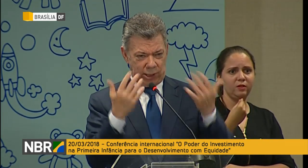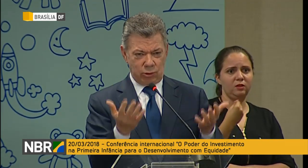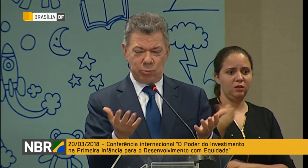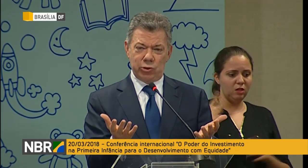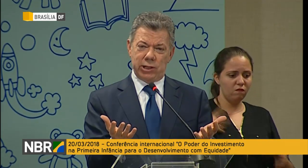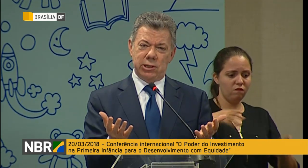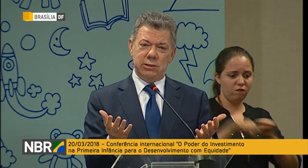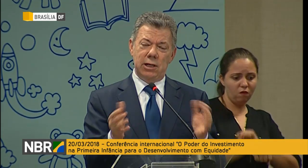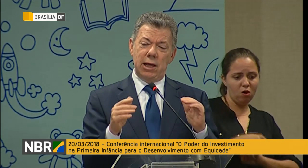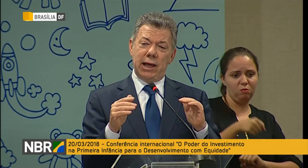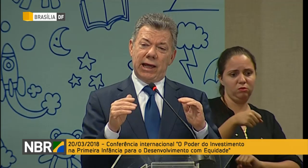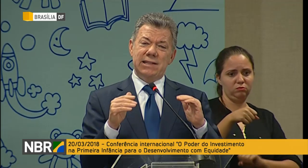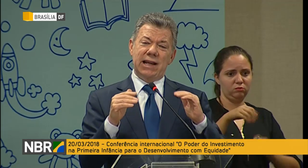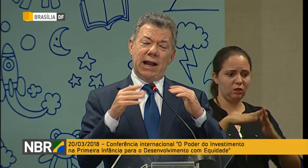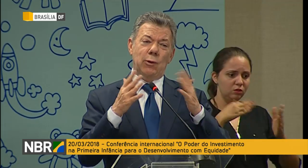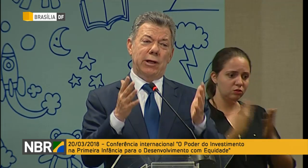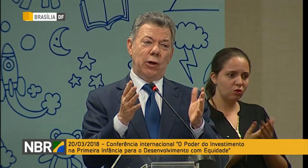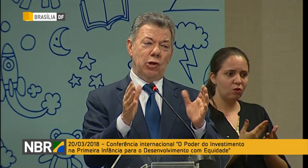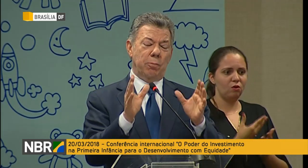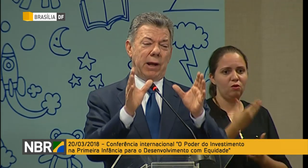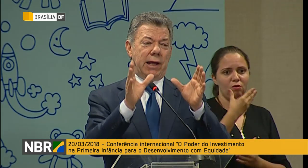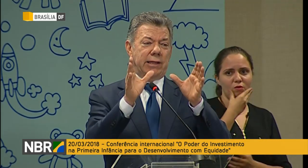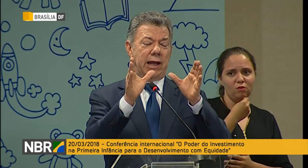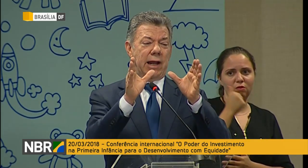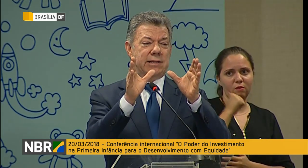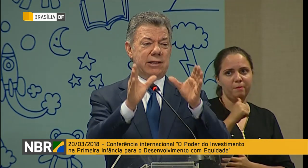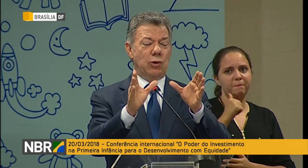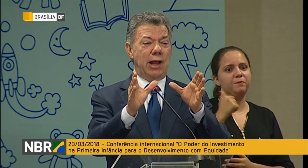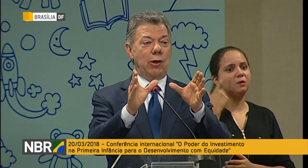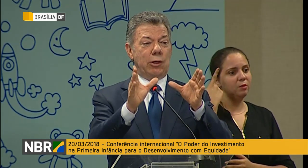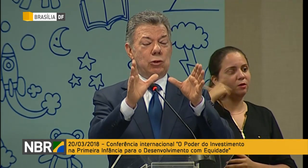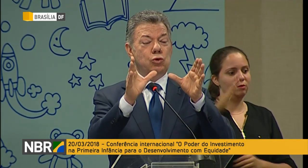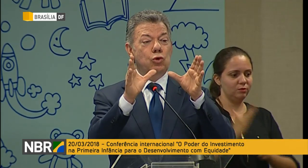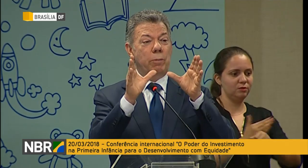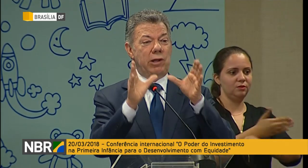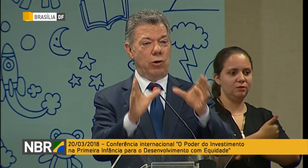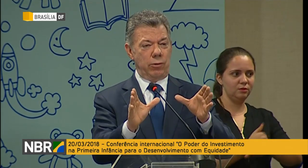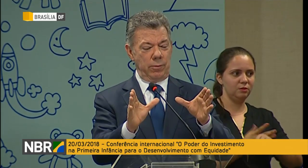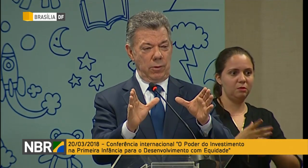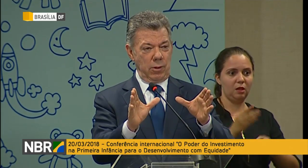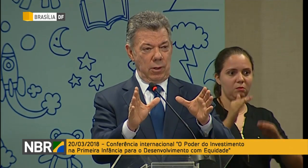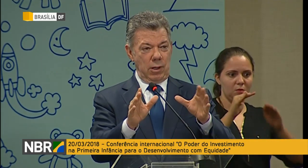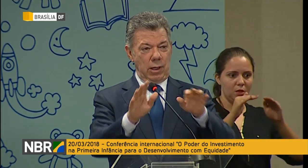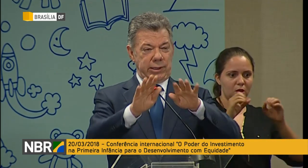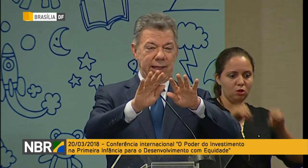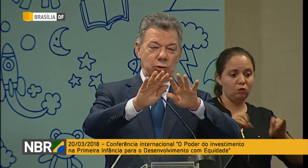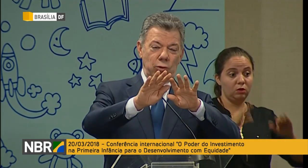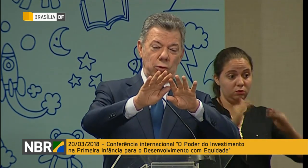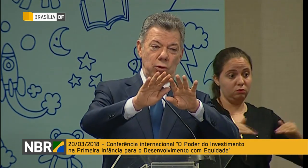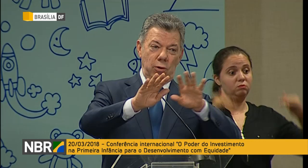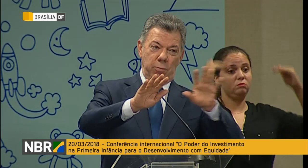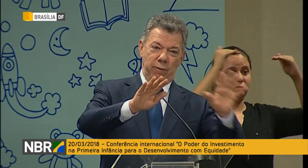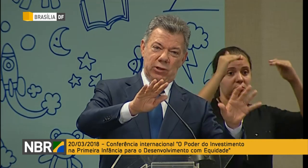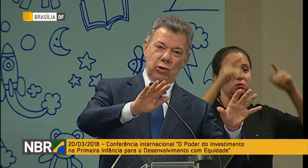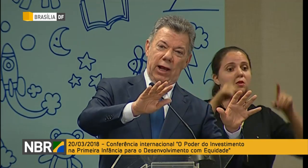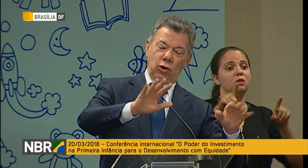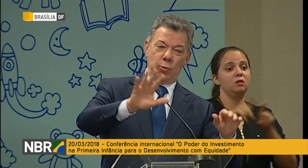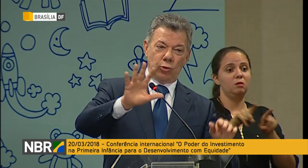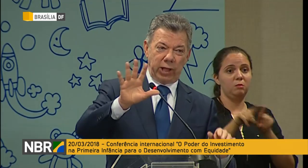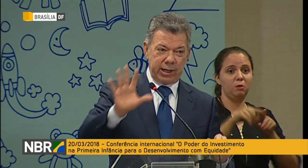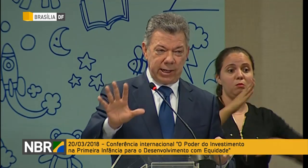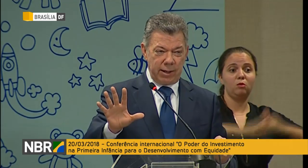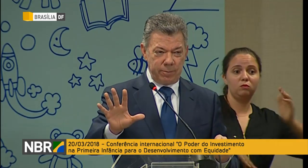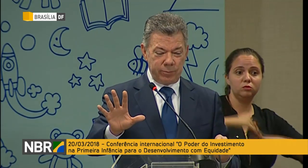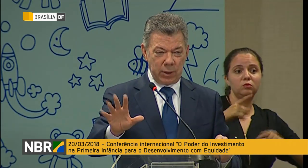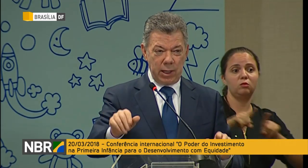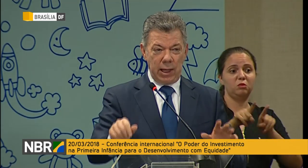estavam se graduando nos colégios, que finalizavam seus estudos, para ter um acesso à educação superior,